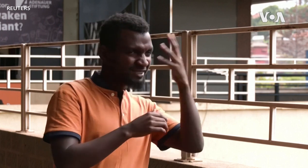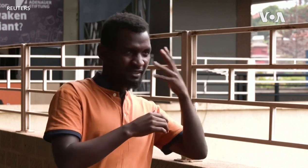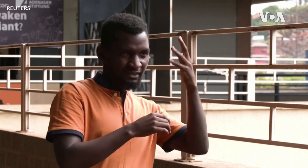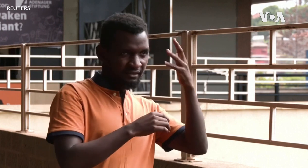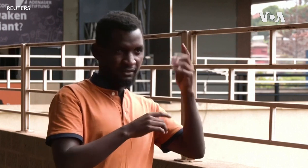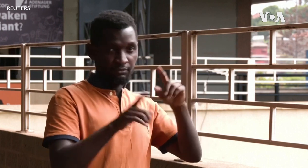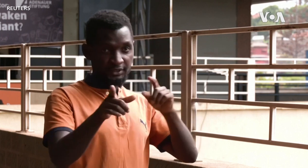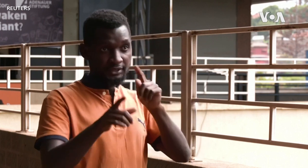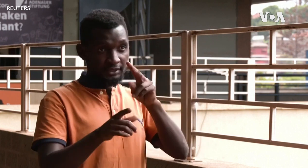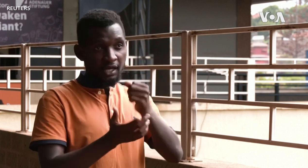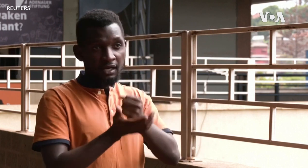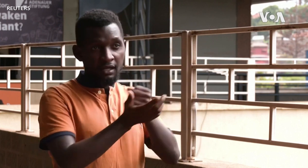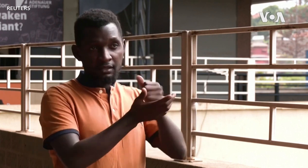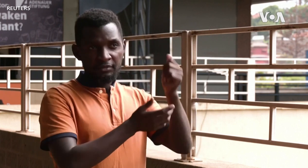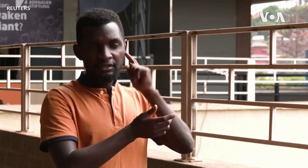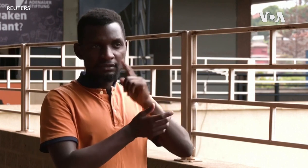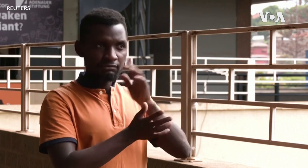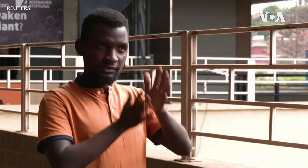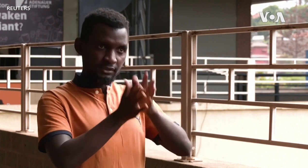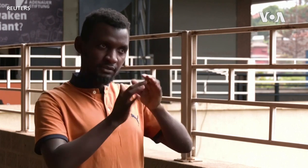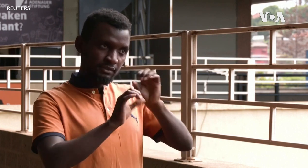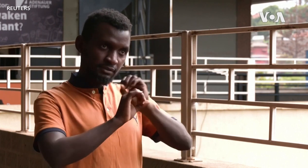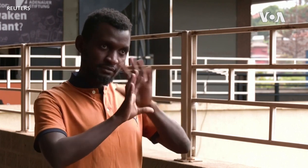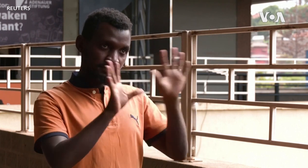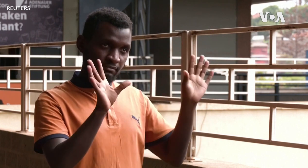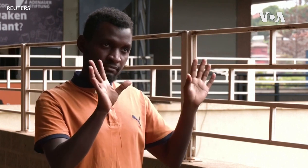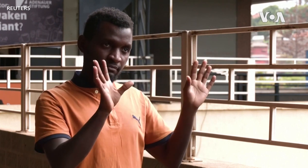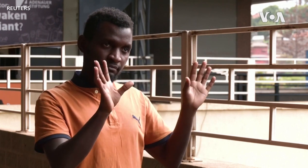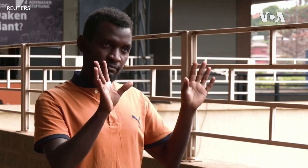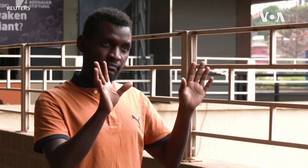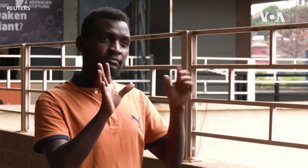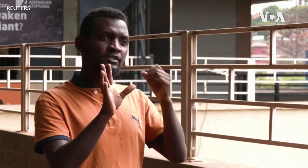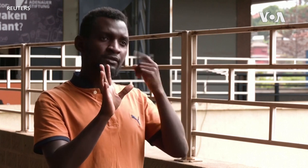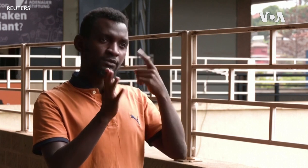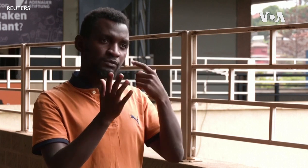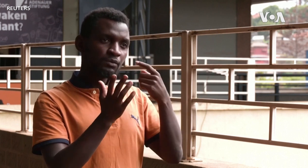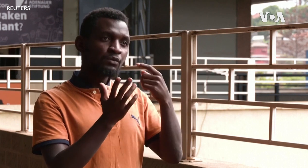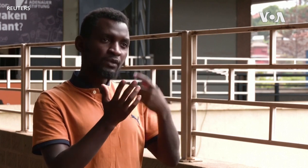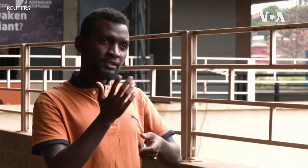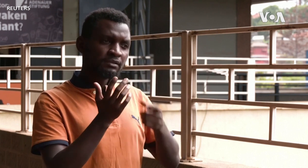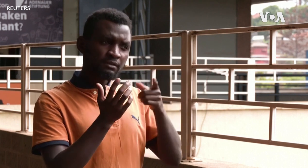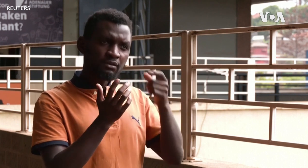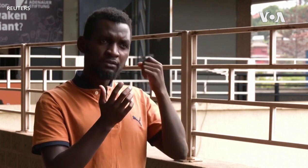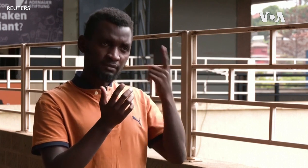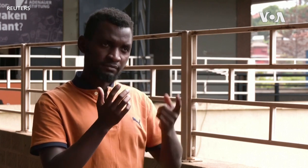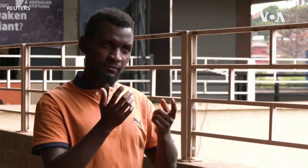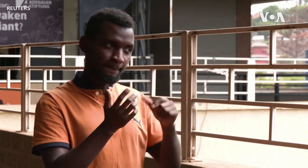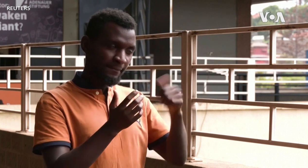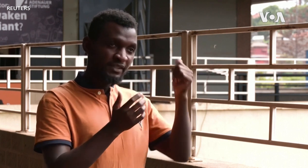Nous avons des capacités différentes pour comprendre ce qui est dit et signé. Mais avec Science TV, le